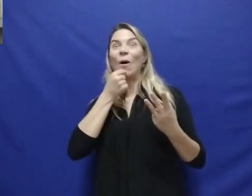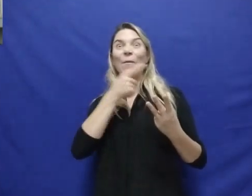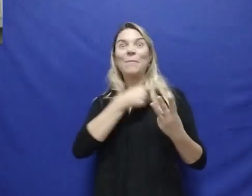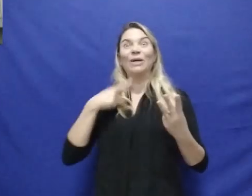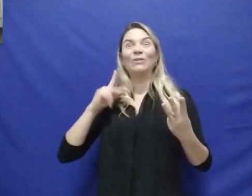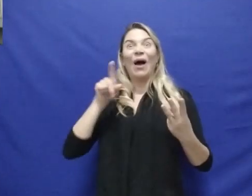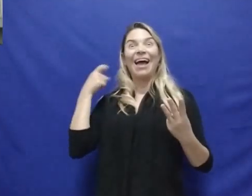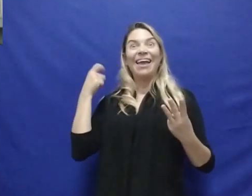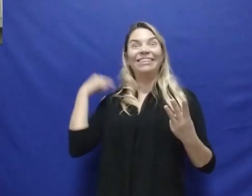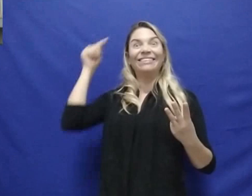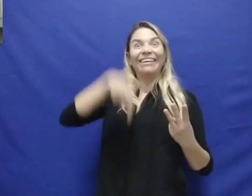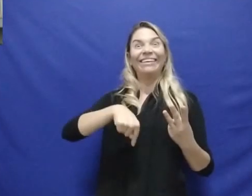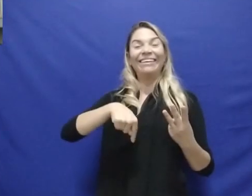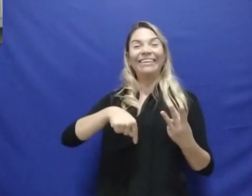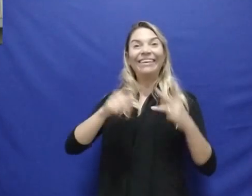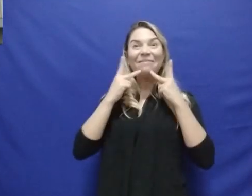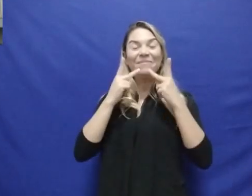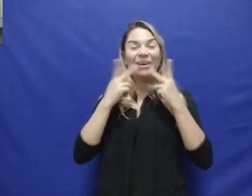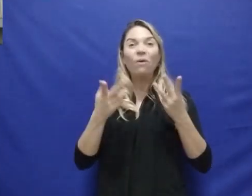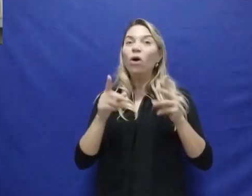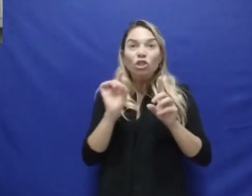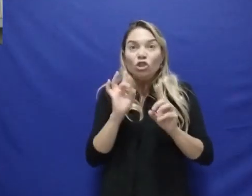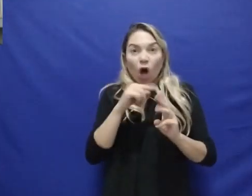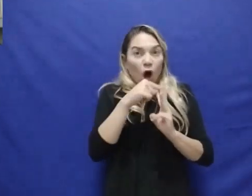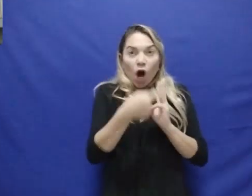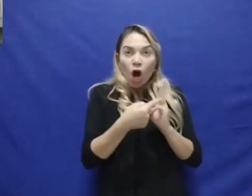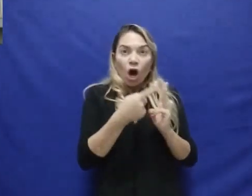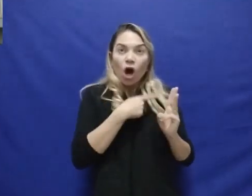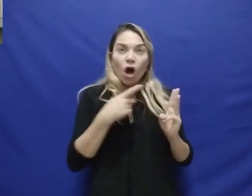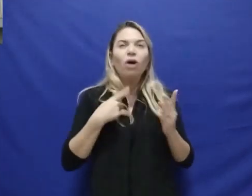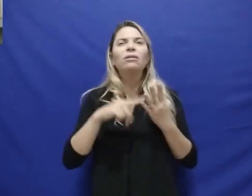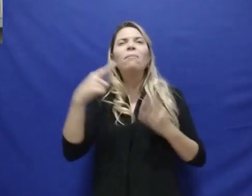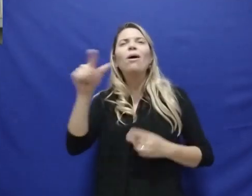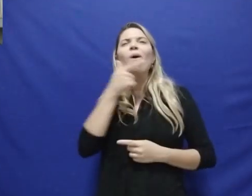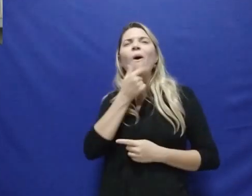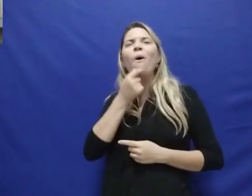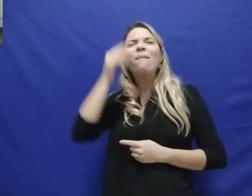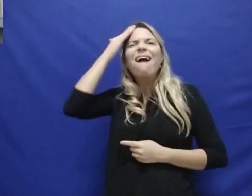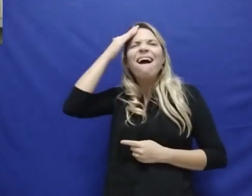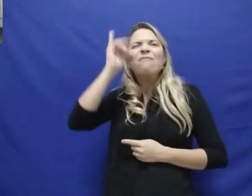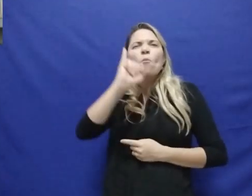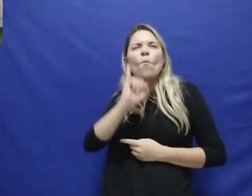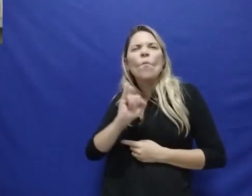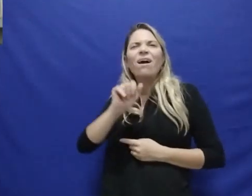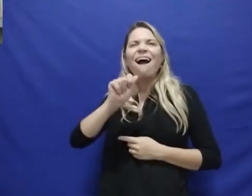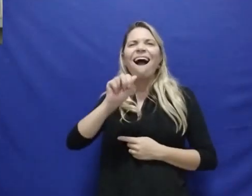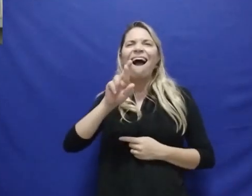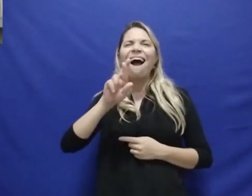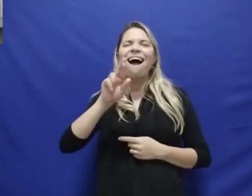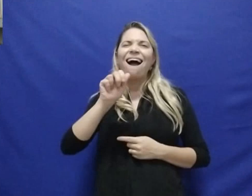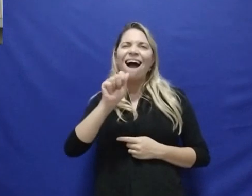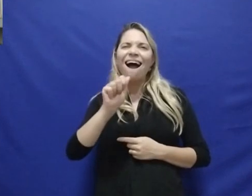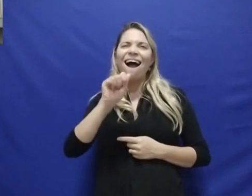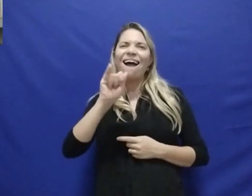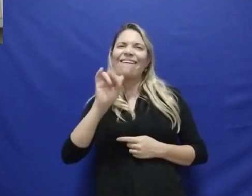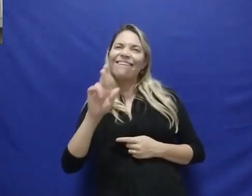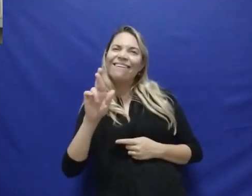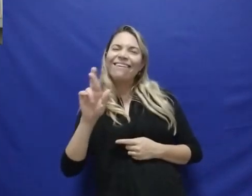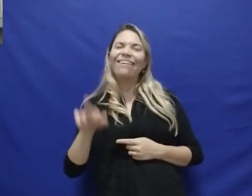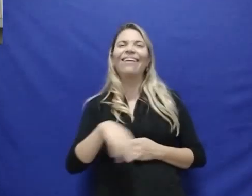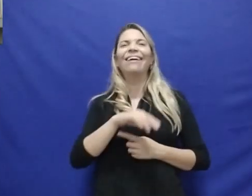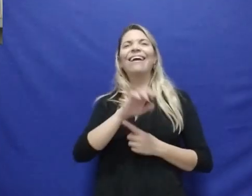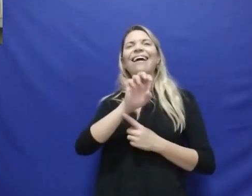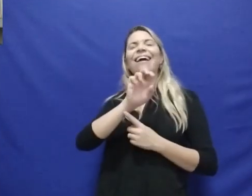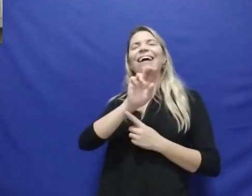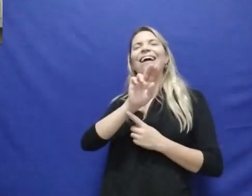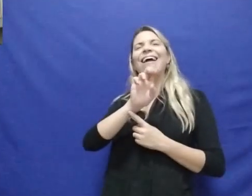Outros trabalharam e vocês poderão ver os frutos desse trabalho. Muitos já foram